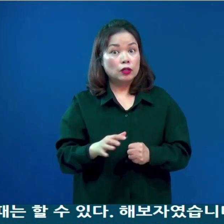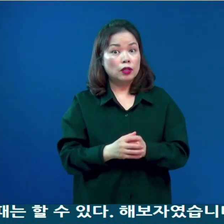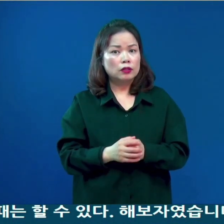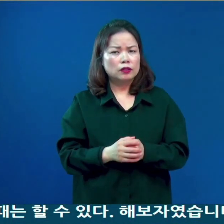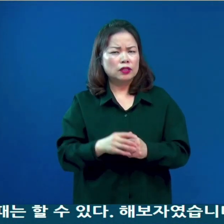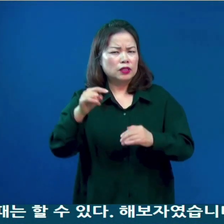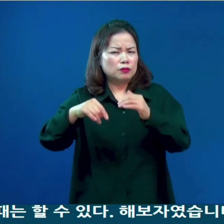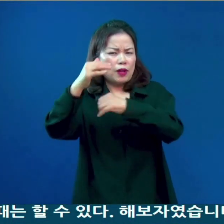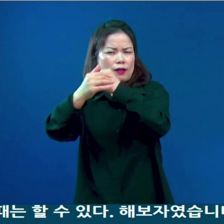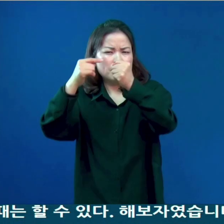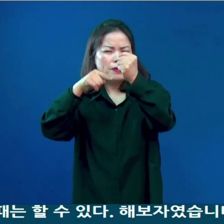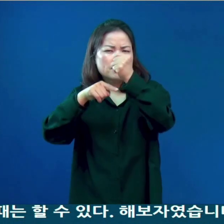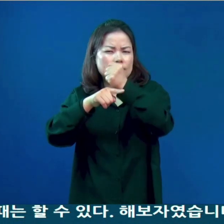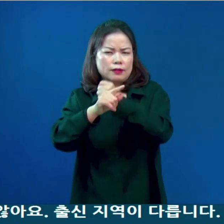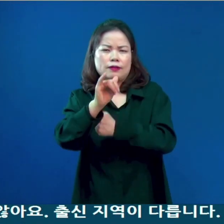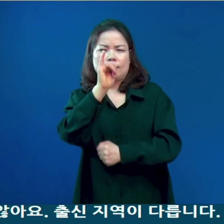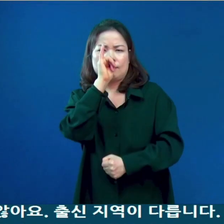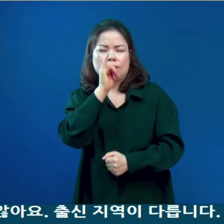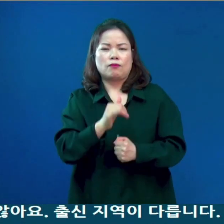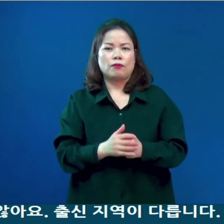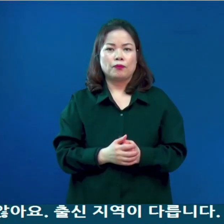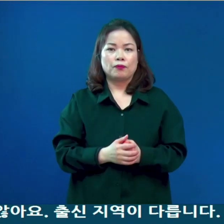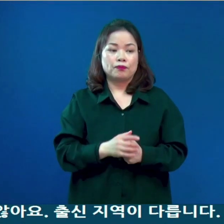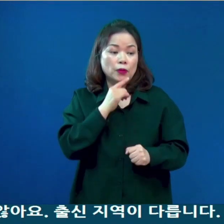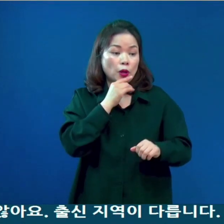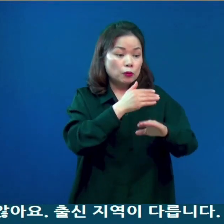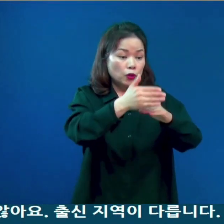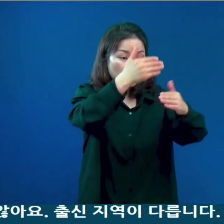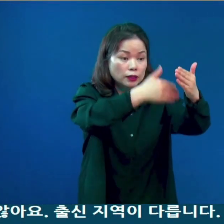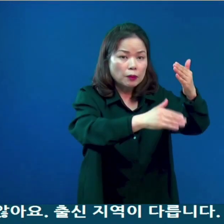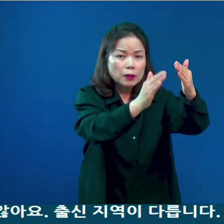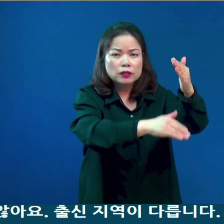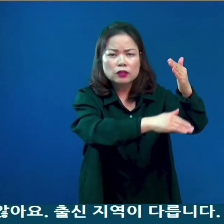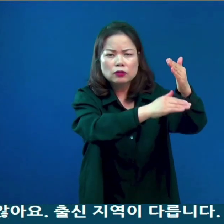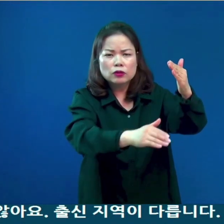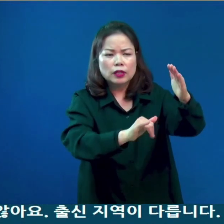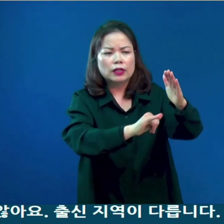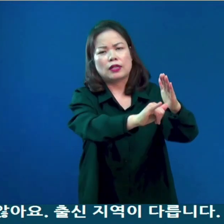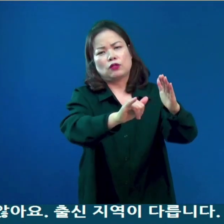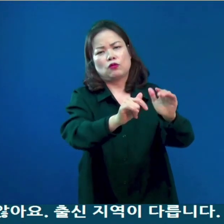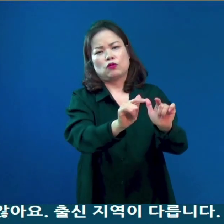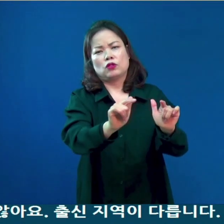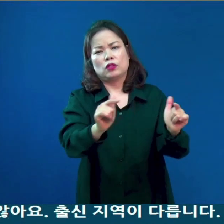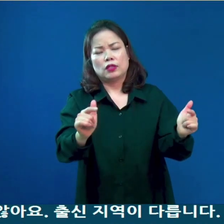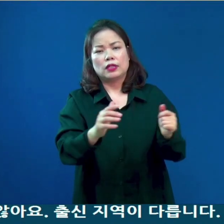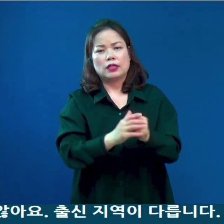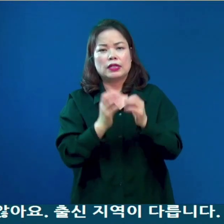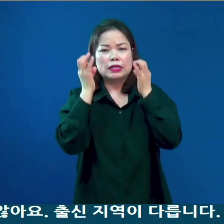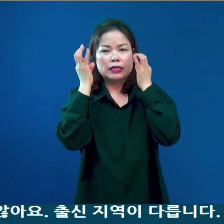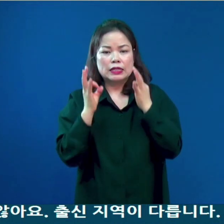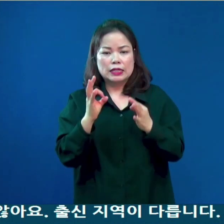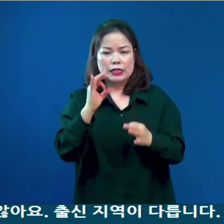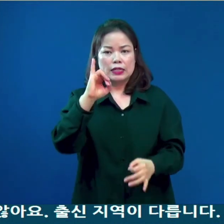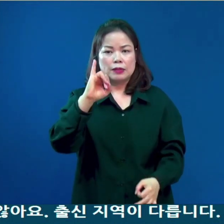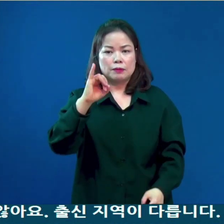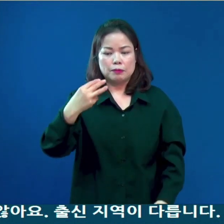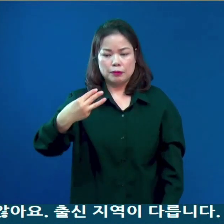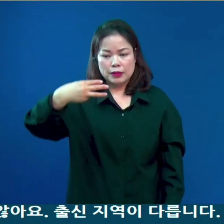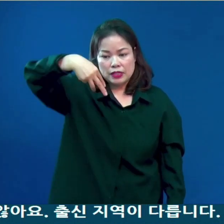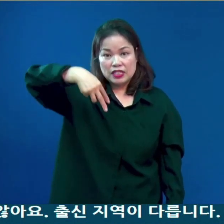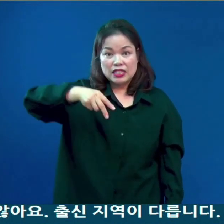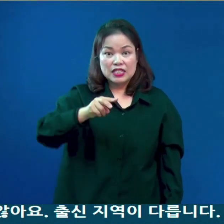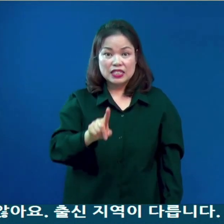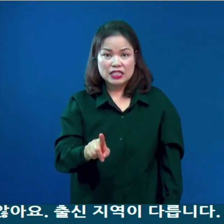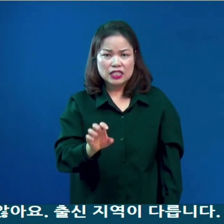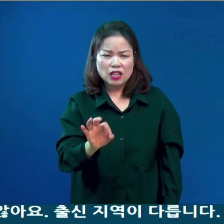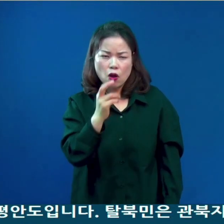깊은 하나님의 뜻이 있습니다. 북한에 남아있던 성도들의 가정들이 김일성에 의해서 조사되고